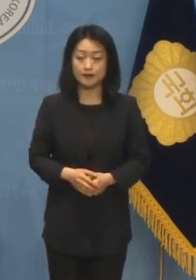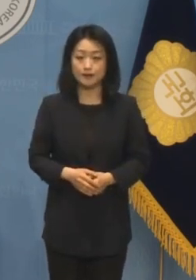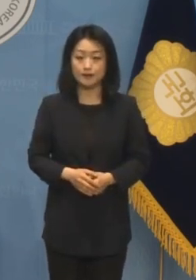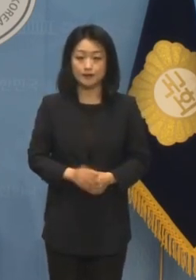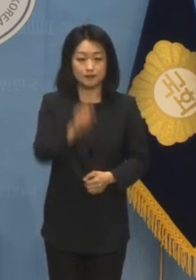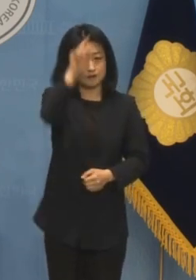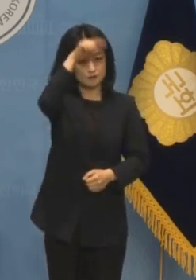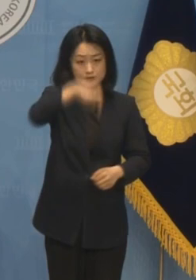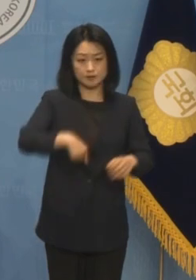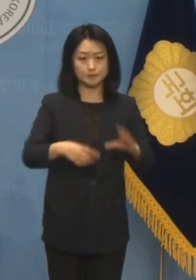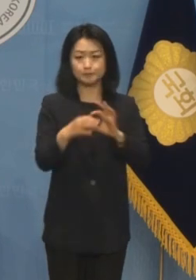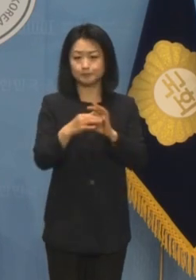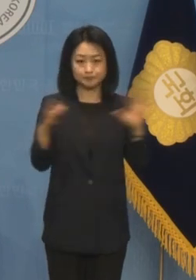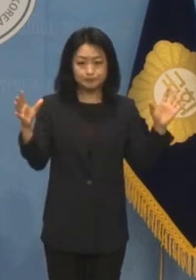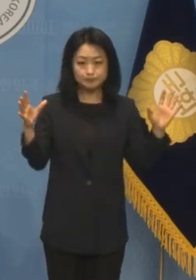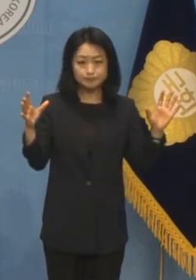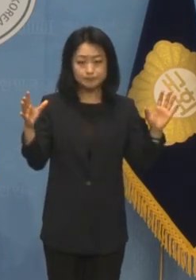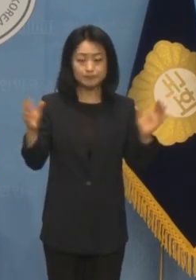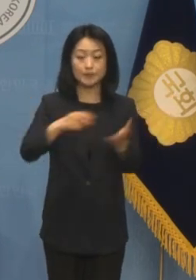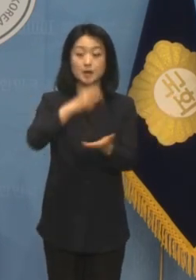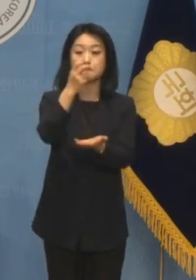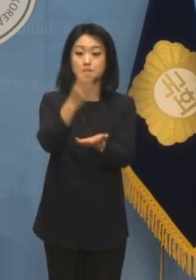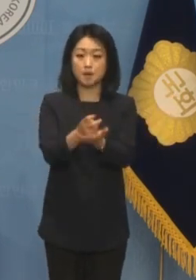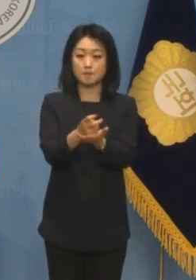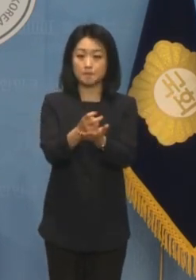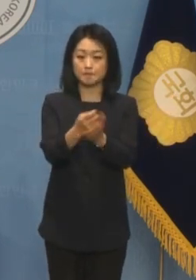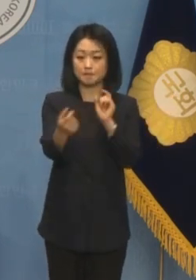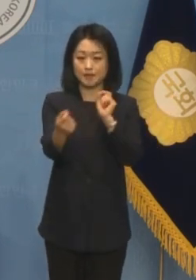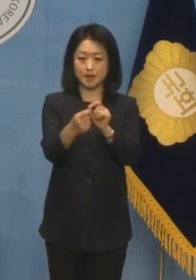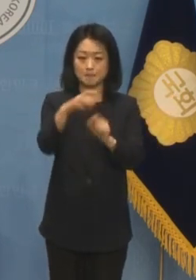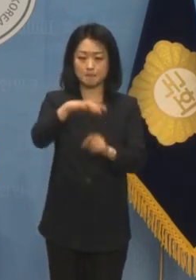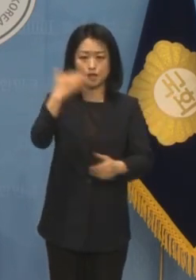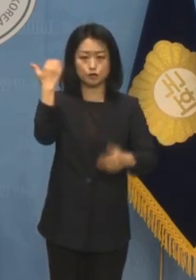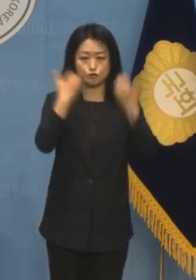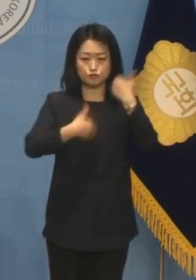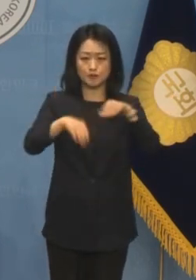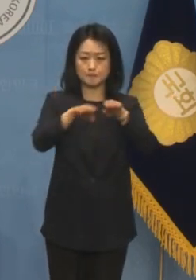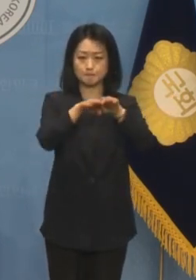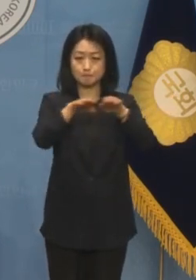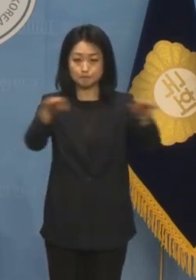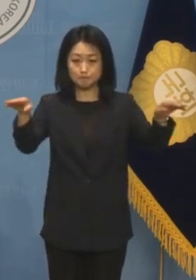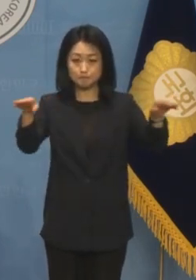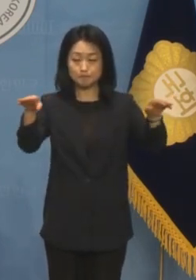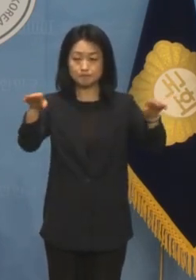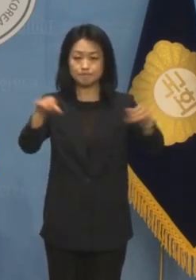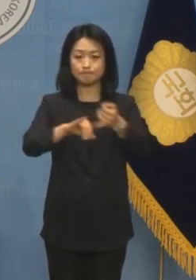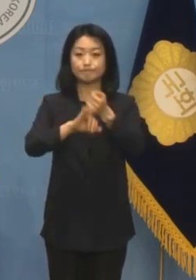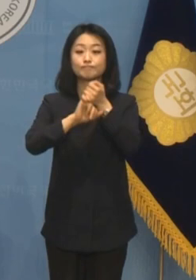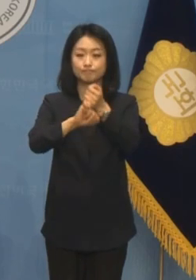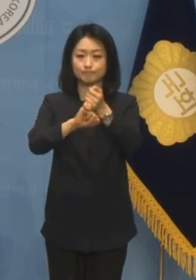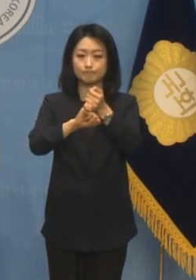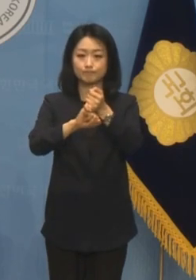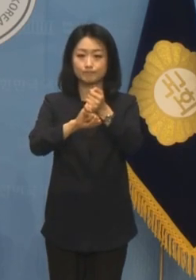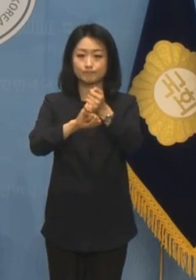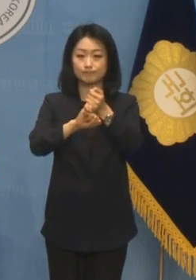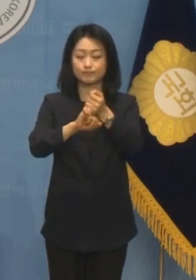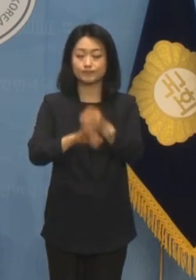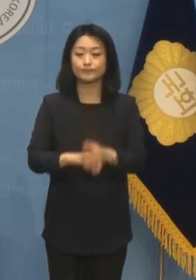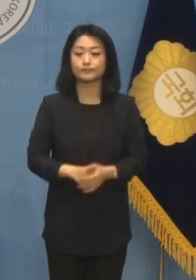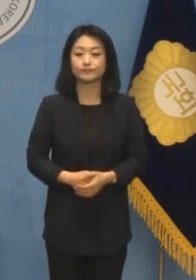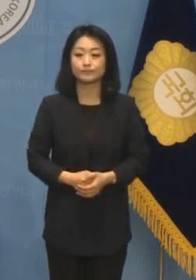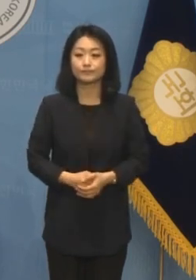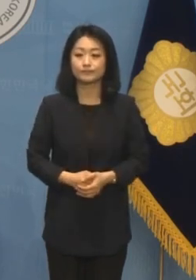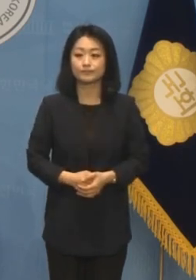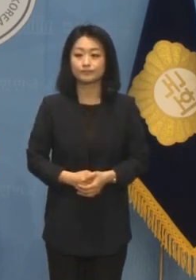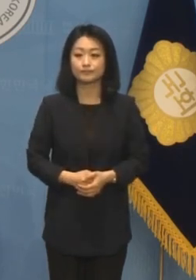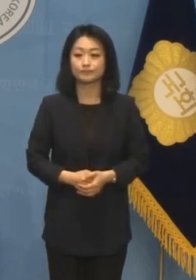지위 고하를 막론하고 법의 심판이 그 누구도 비켜가지 않게 하겠습니다.